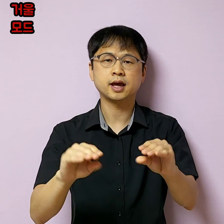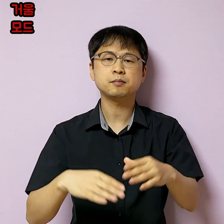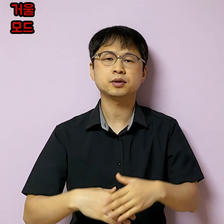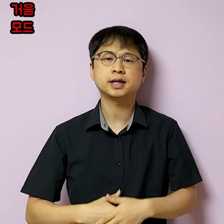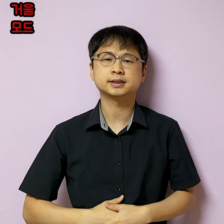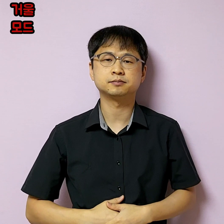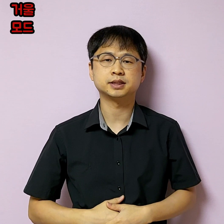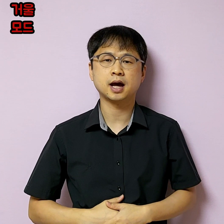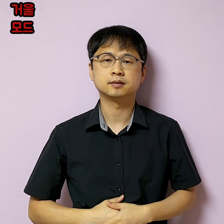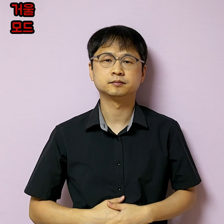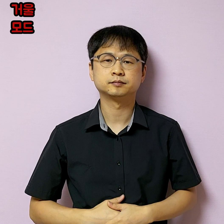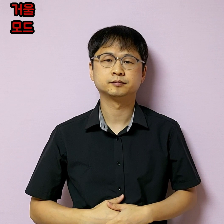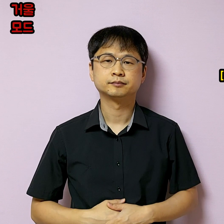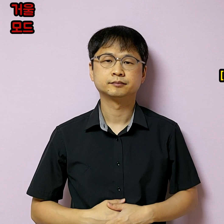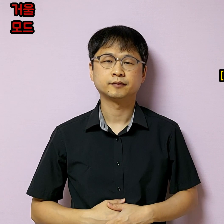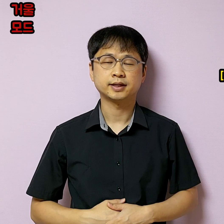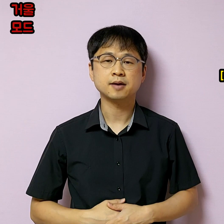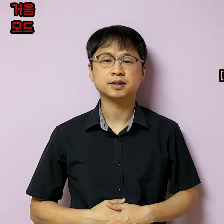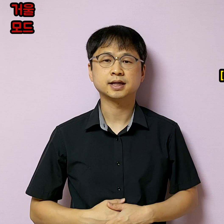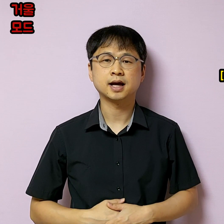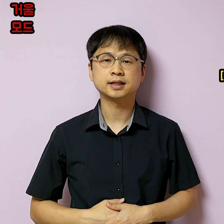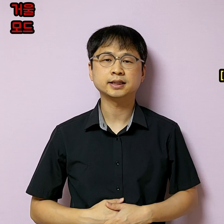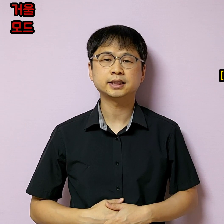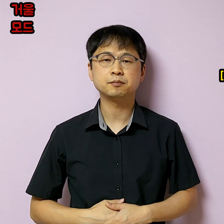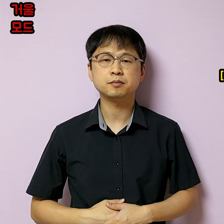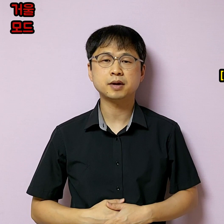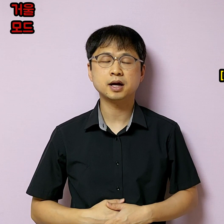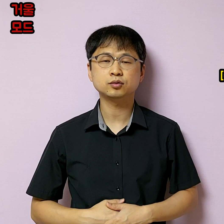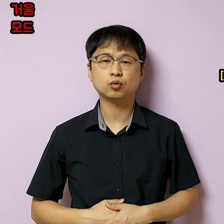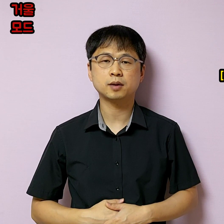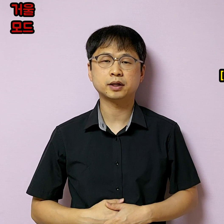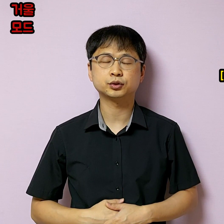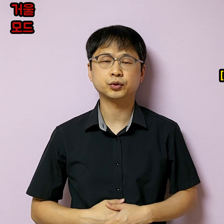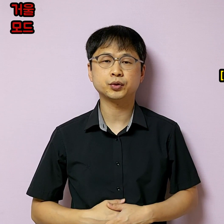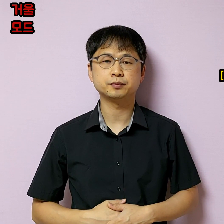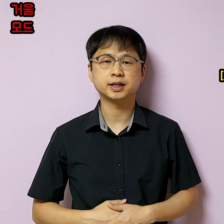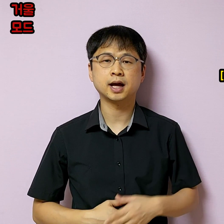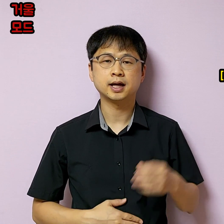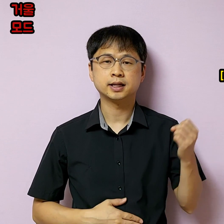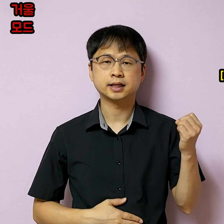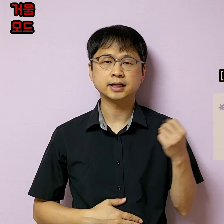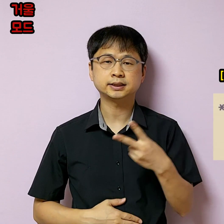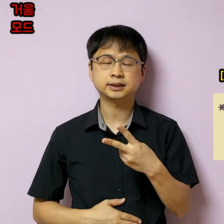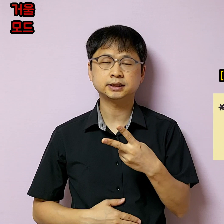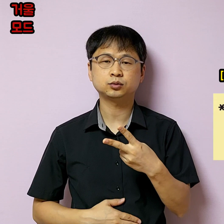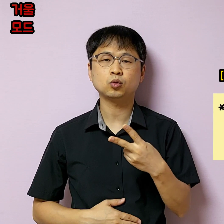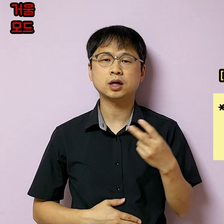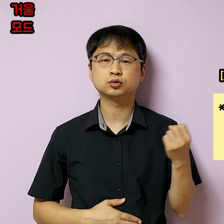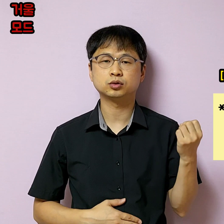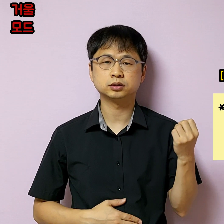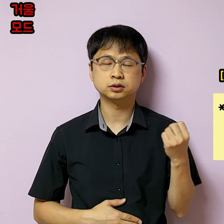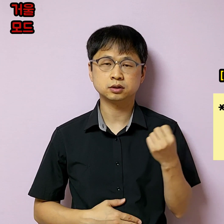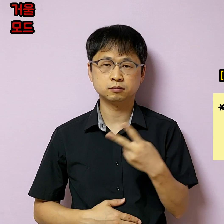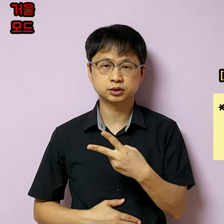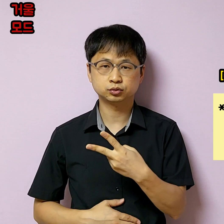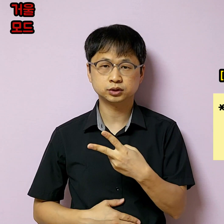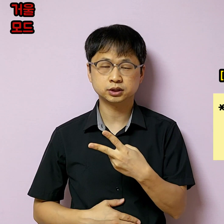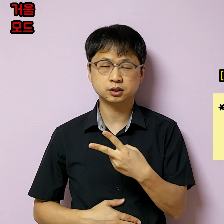이렇게 표현하였습니다. 네, 다음 가사 다시 한 번만 돌아봐줘요 입니다. 다시 또라는 수어는 검지중지를